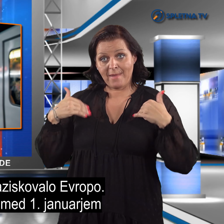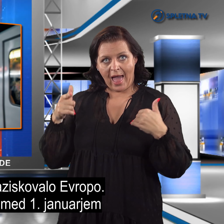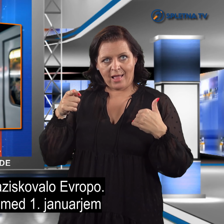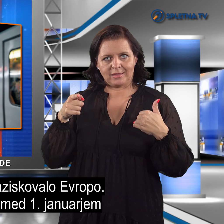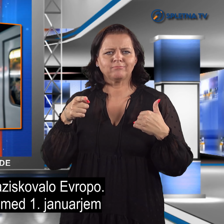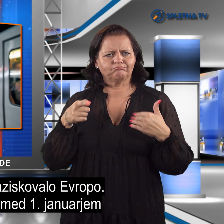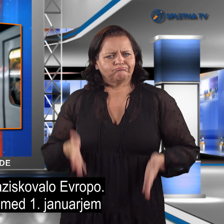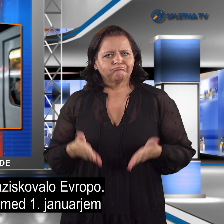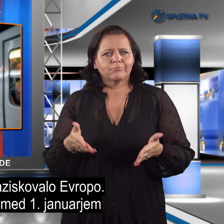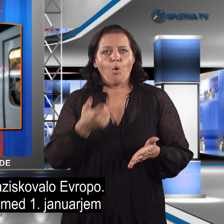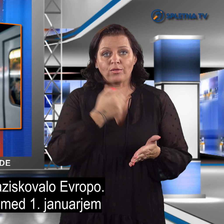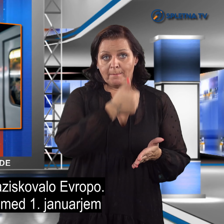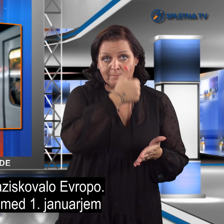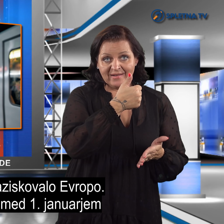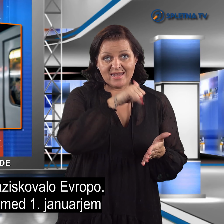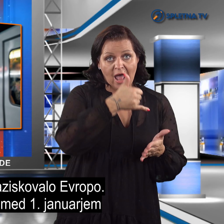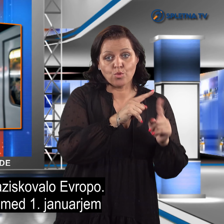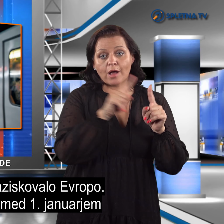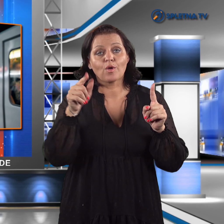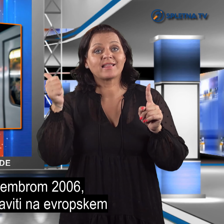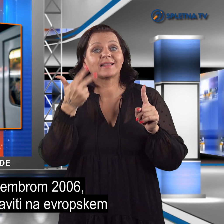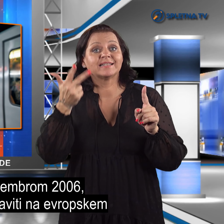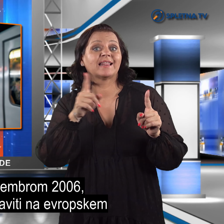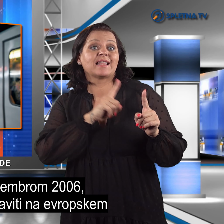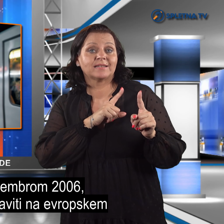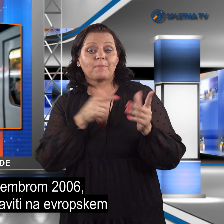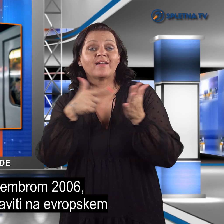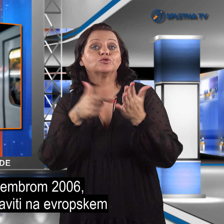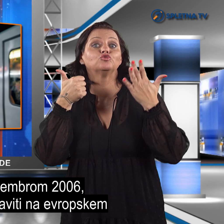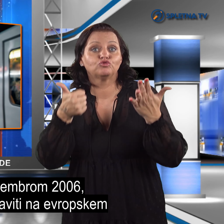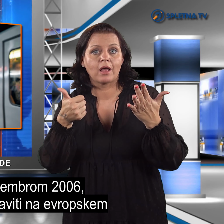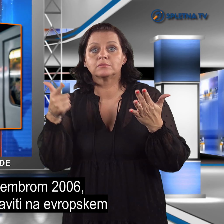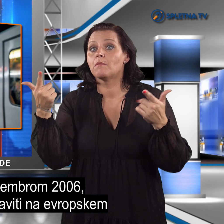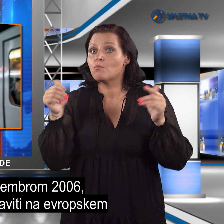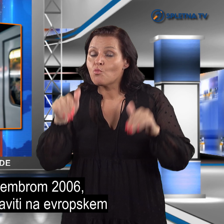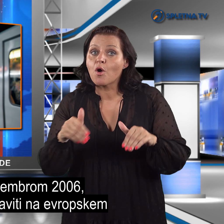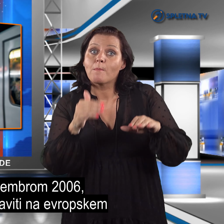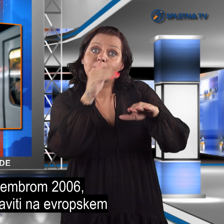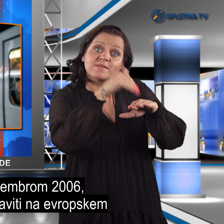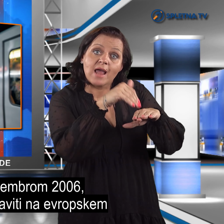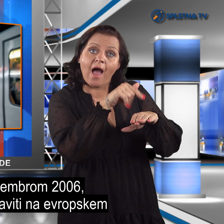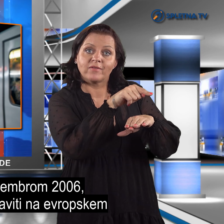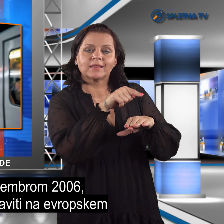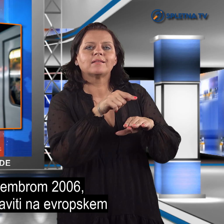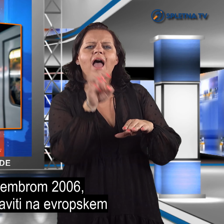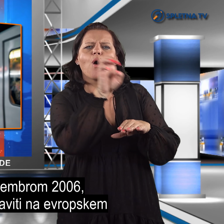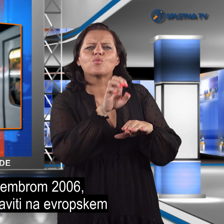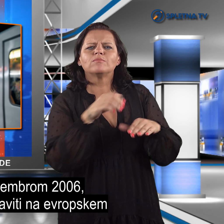Mladi, rojeni med 1. januarjem in 31. decembrom 2006, se morajo prijaviti na